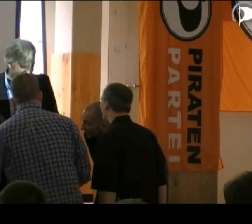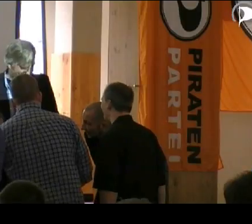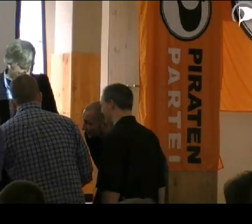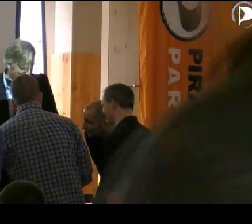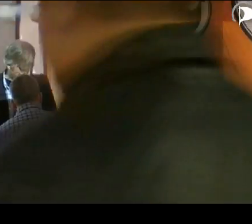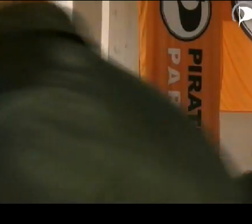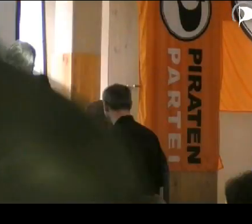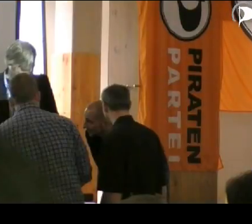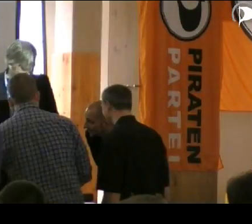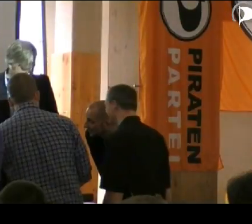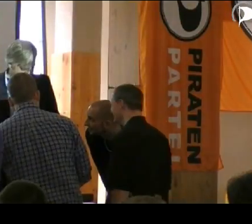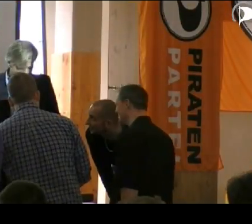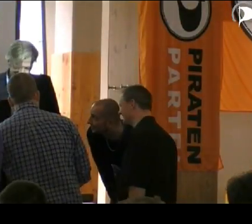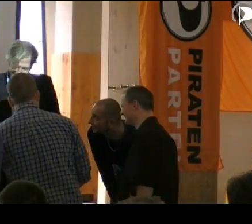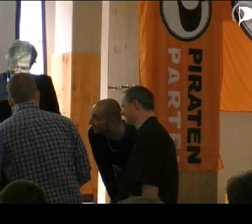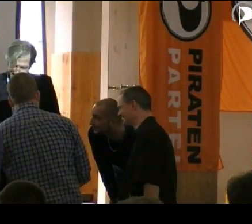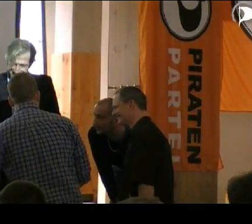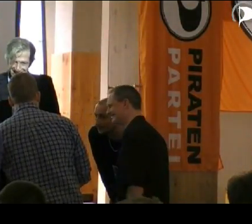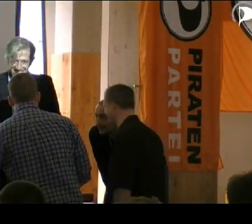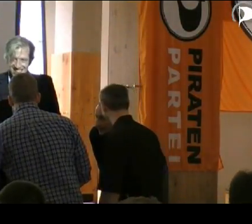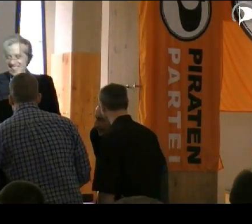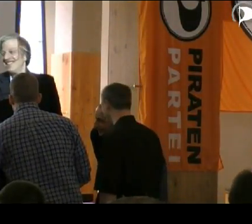und haben mich fertig